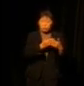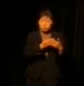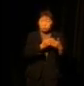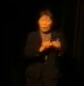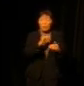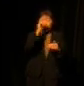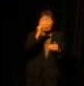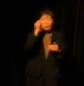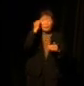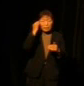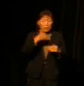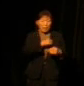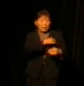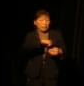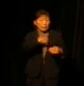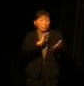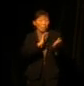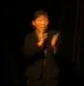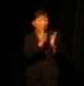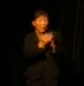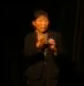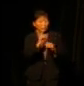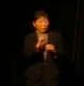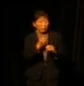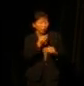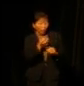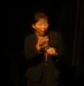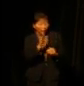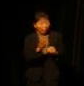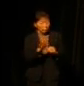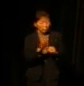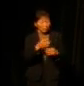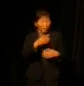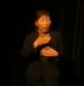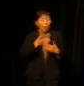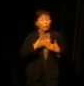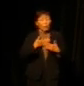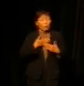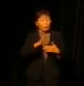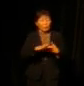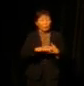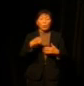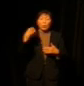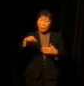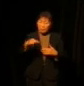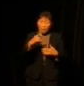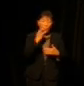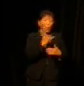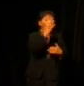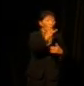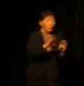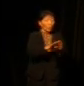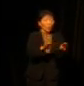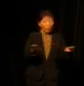動をするのではないかとハラハラ出たんですけども、子どもたち、先生方、保護者も私も大丈夫でした。そ